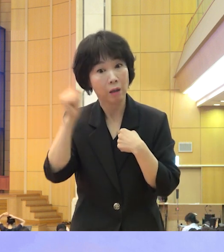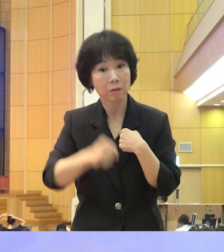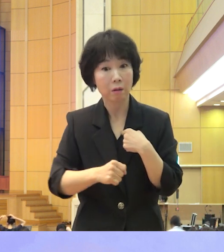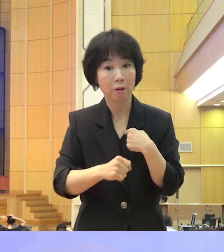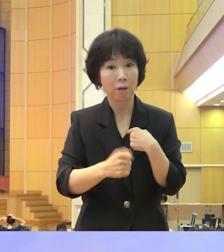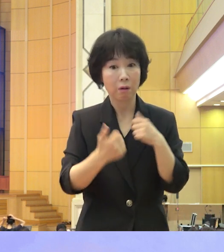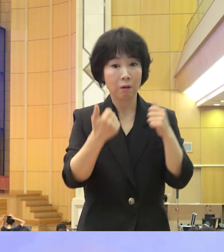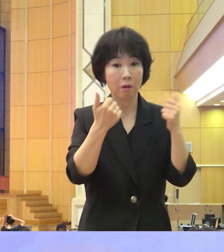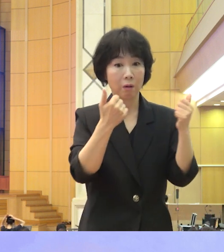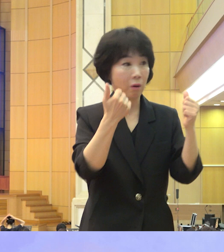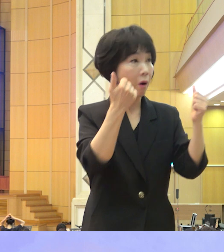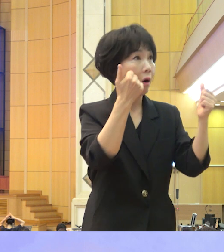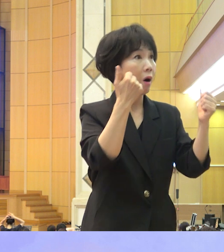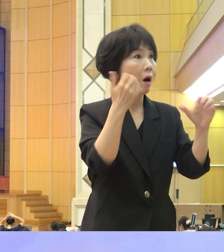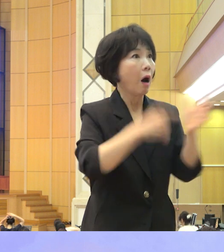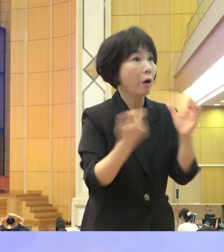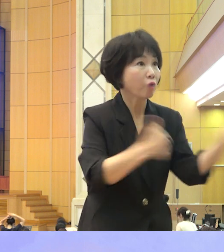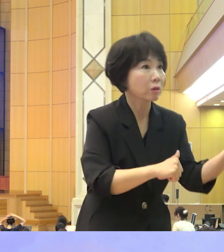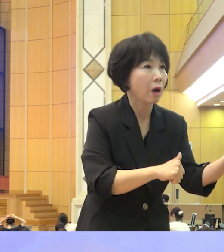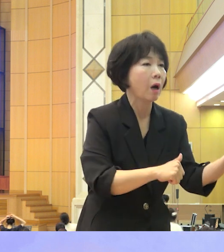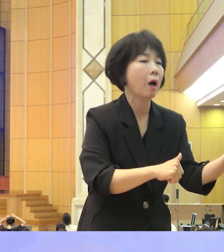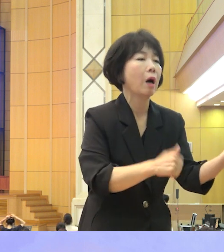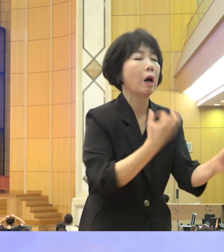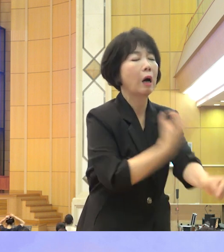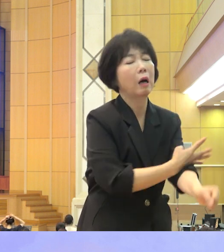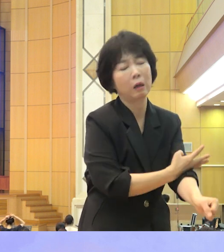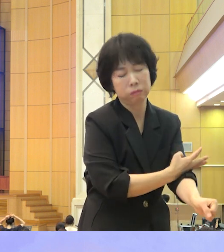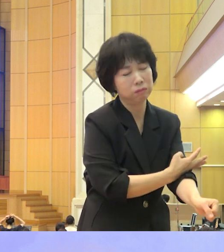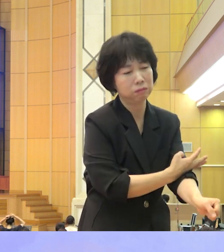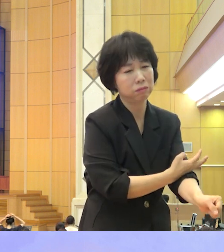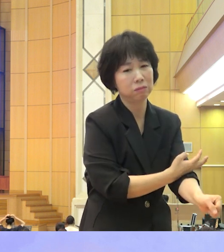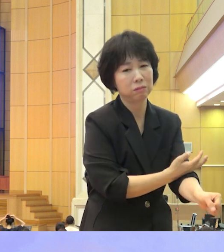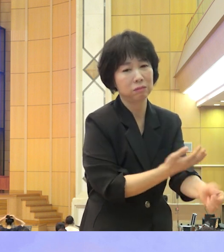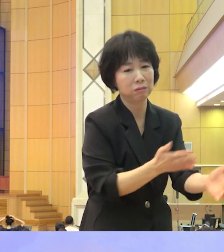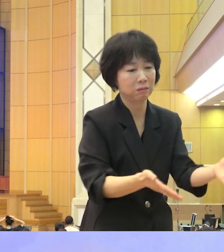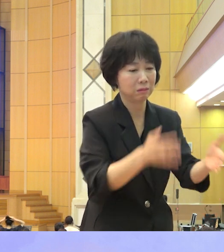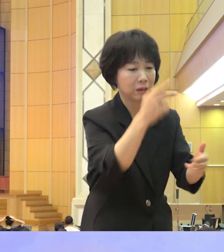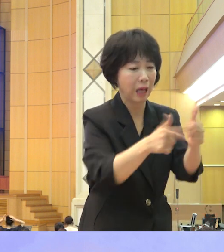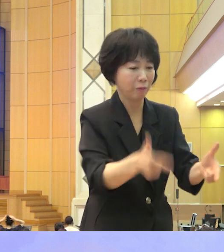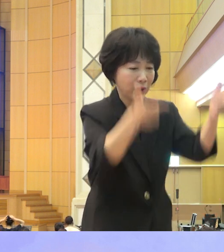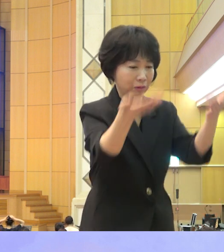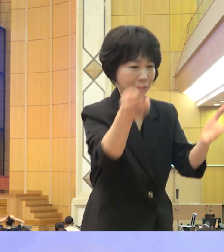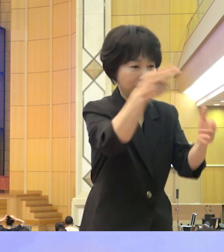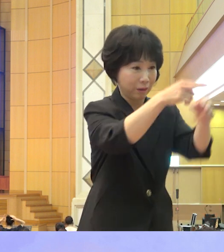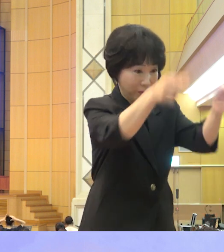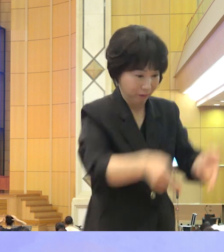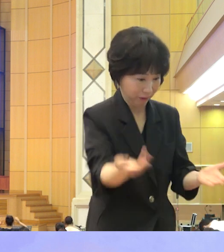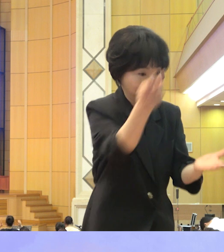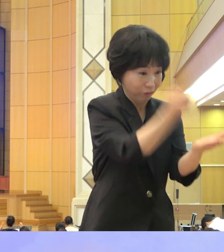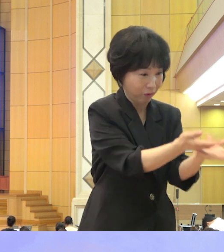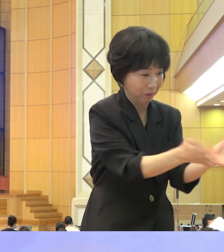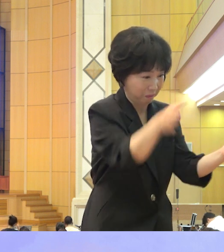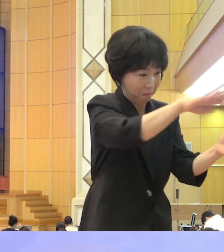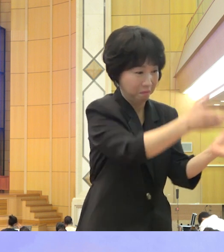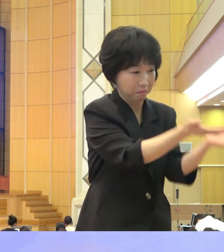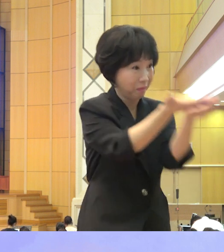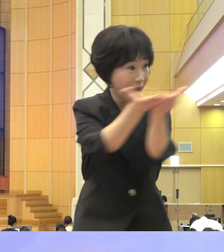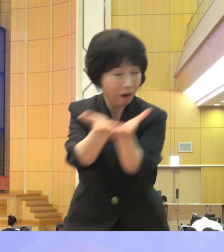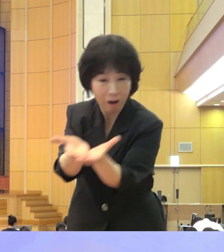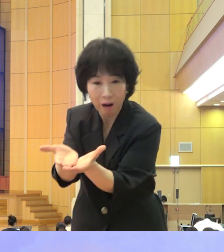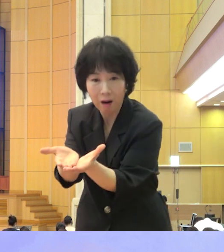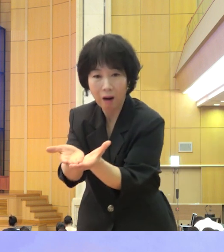가족들한테 인계해가지고 집에다가 관 속에 넣고 그리고 그 다음에 빈소